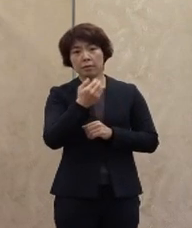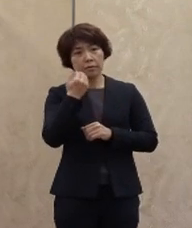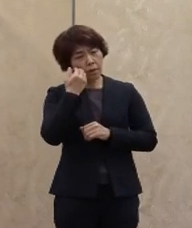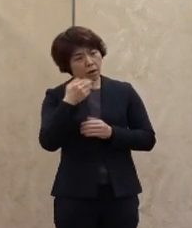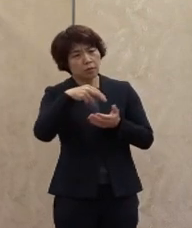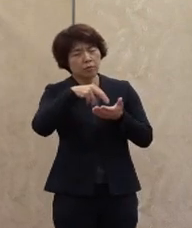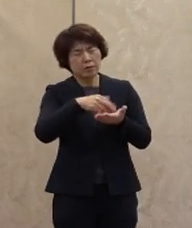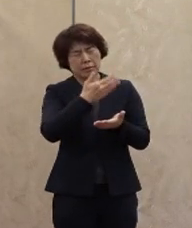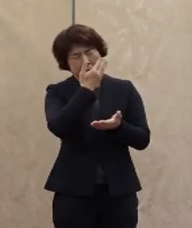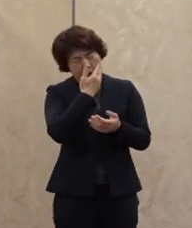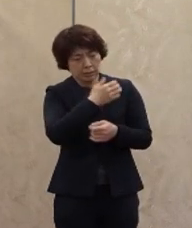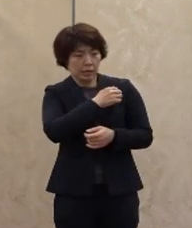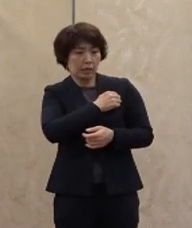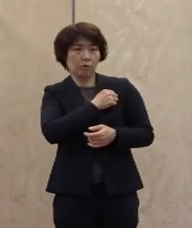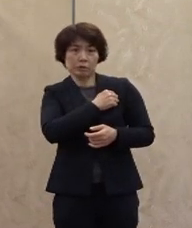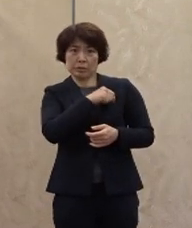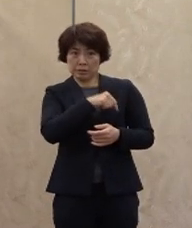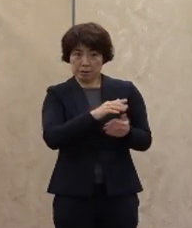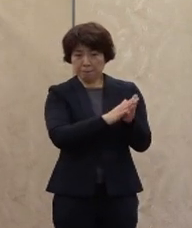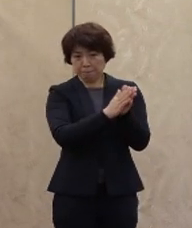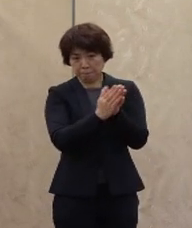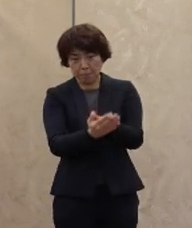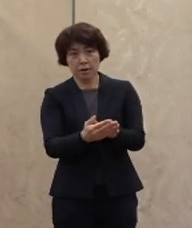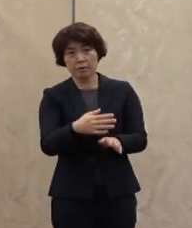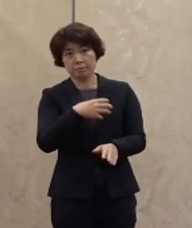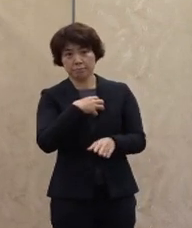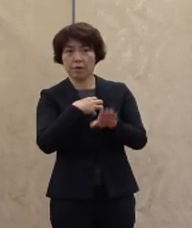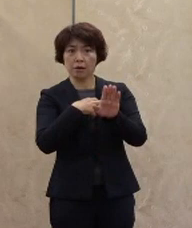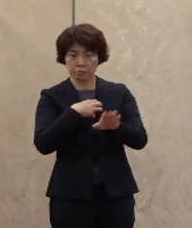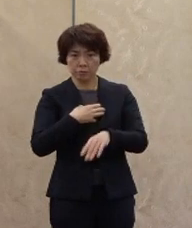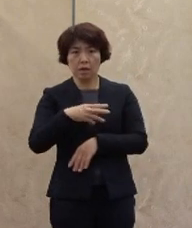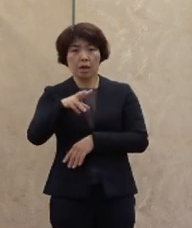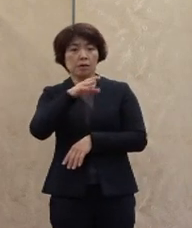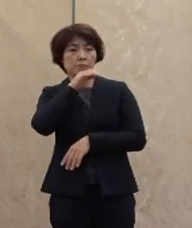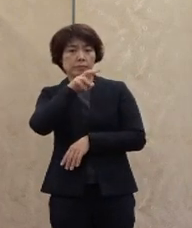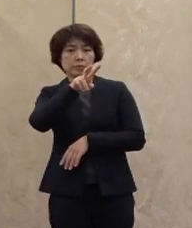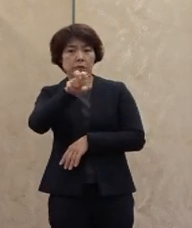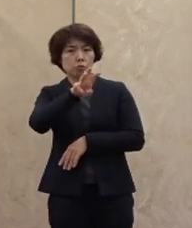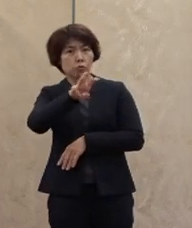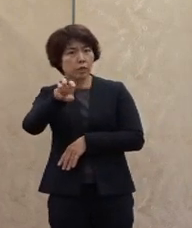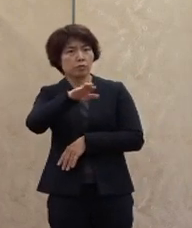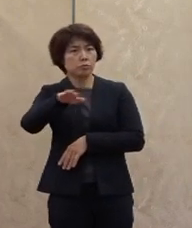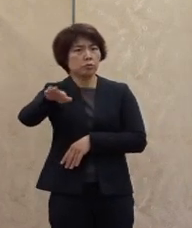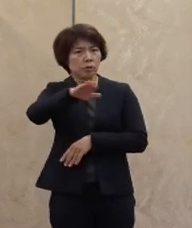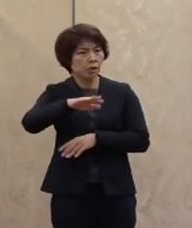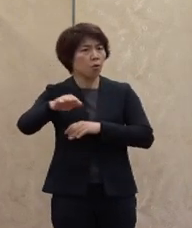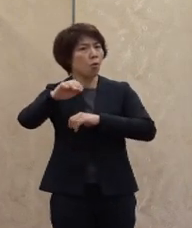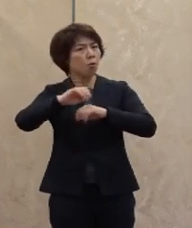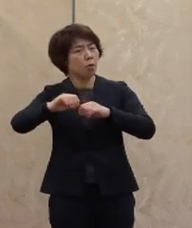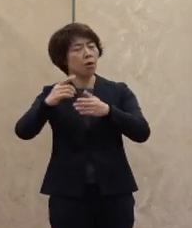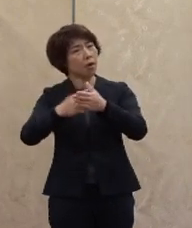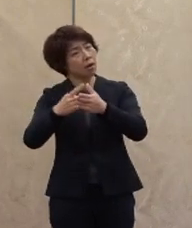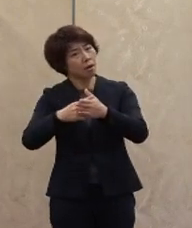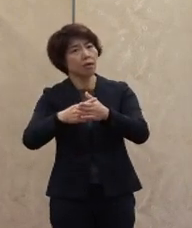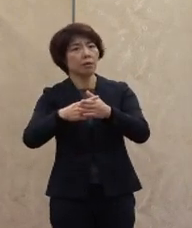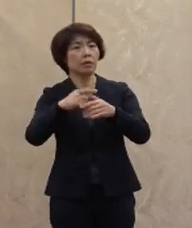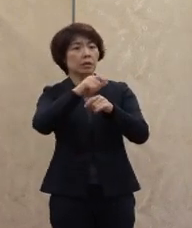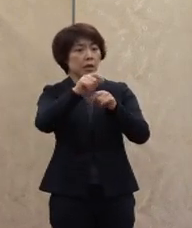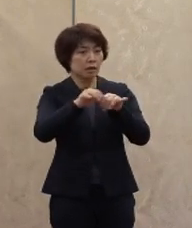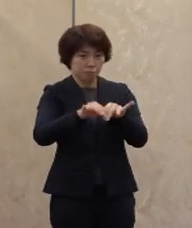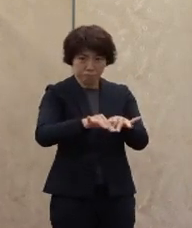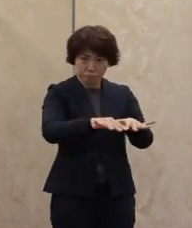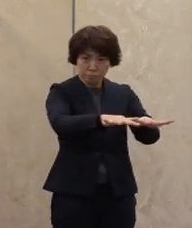命が失われる可能性が非常に高い、それは20代30代若い皆さんのこの行動によって、無意識のうちに広まって